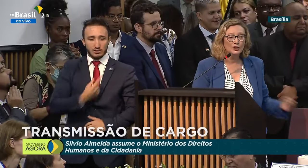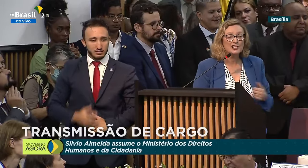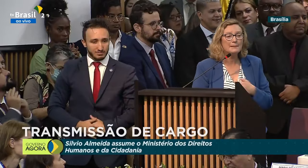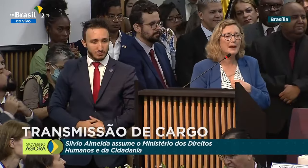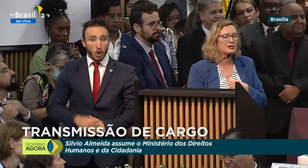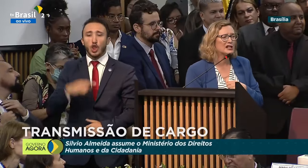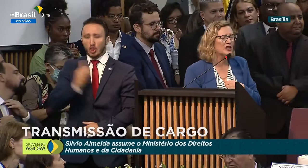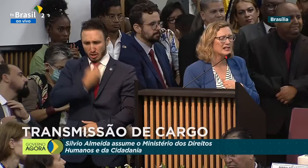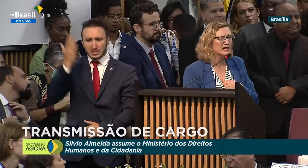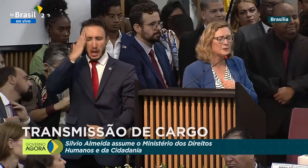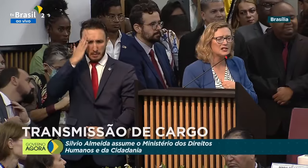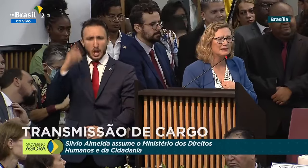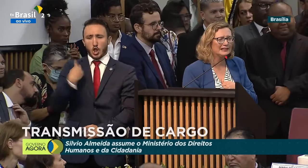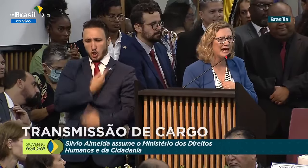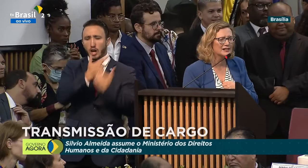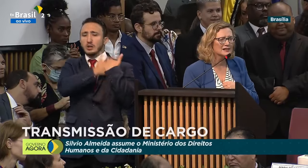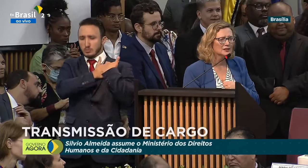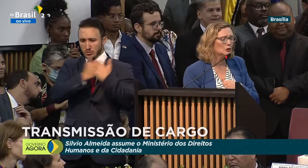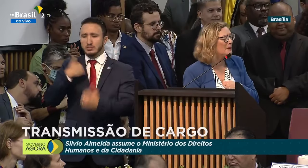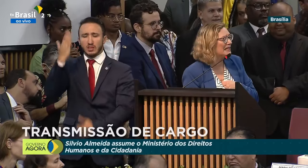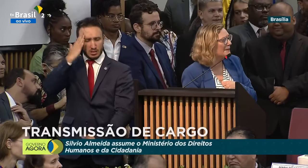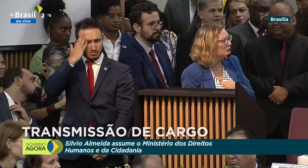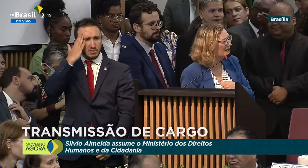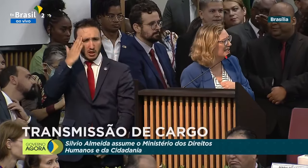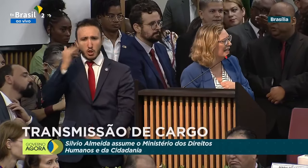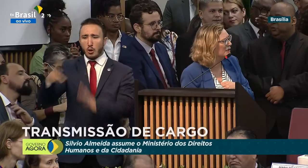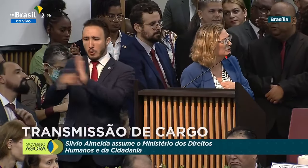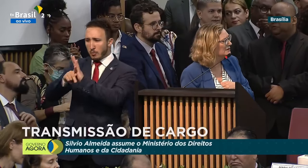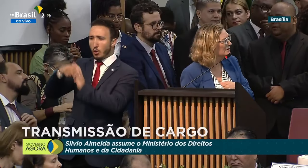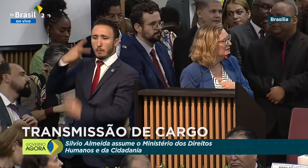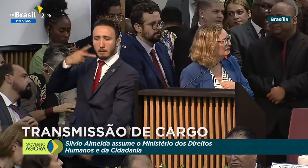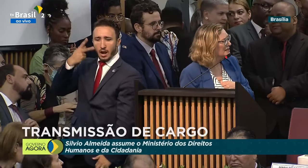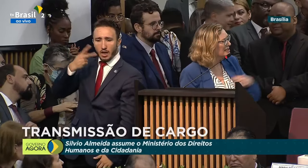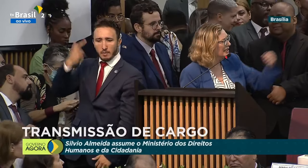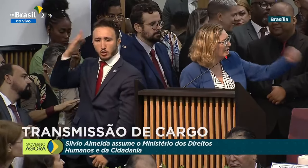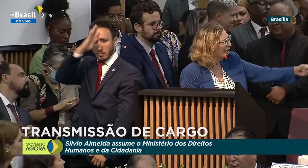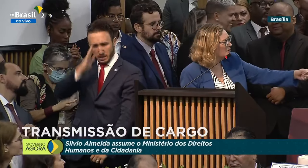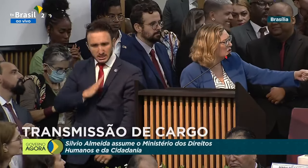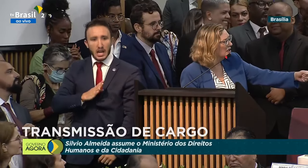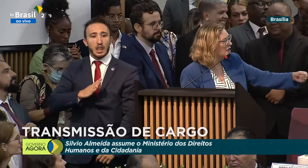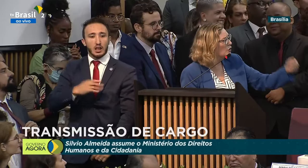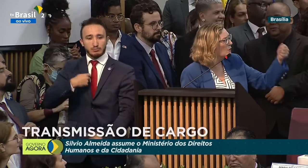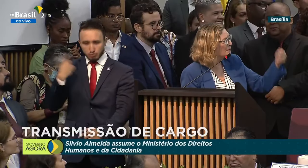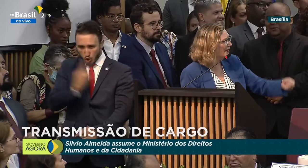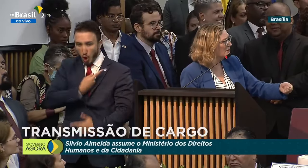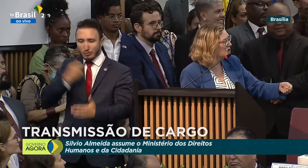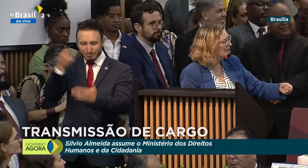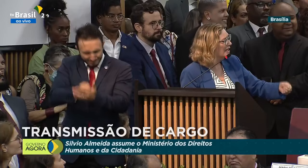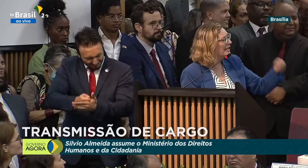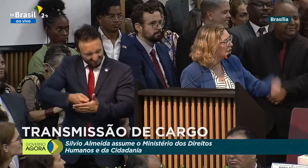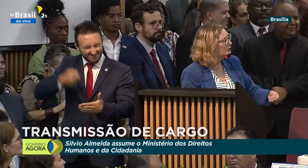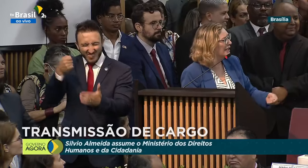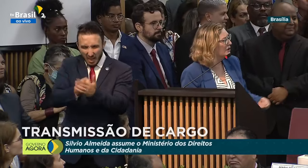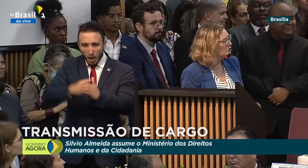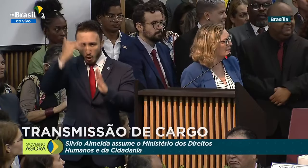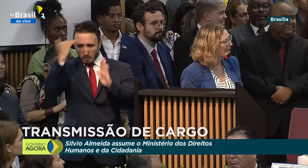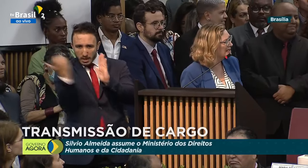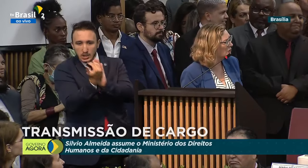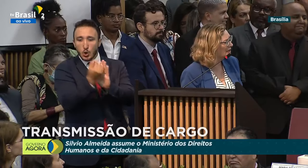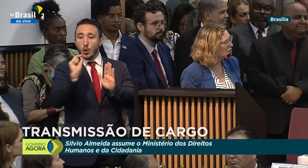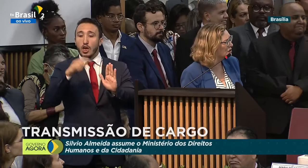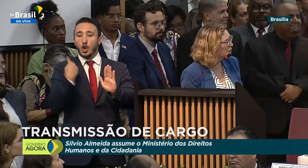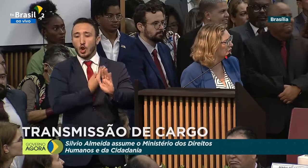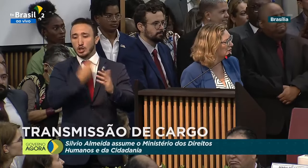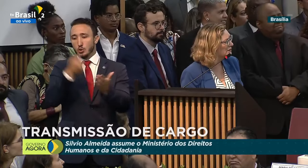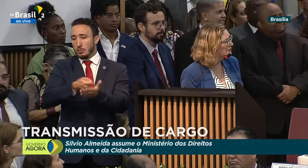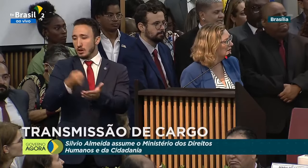nós nós sabemos das nossas responsabilidades no parlamento brasileiro seguirmos e cumprimos aquilo que é a nossa